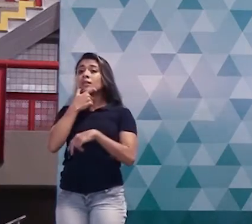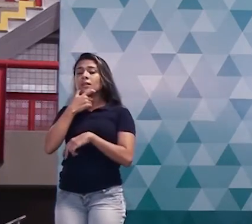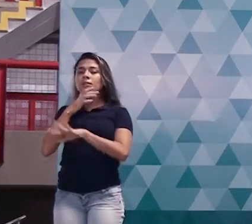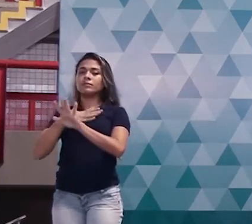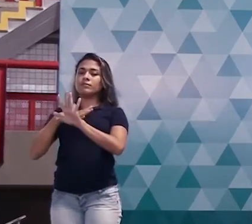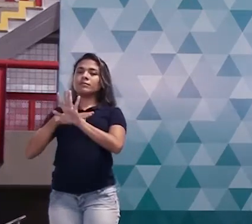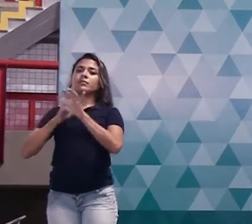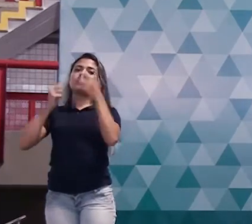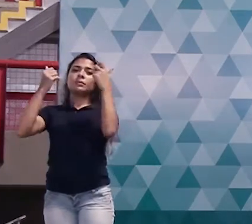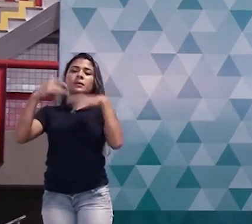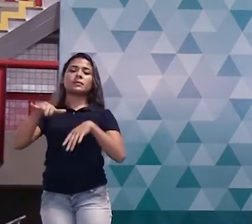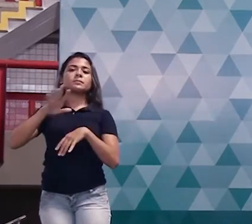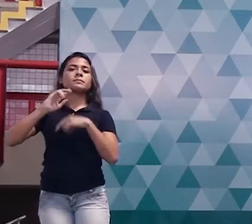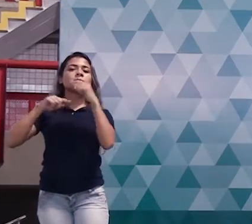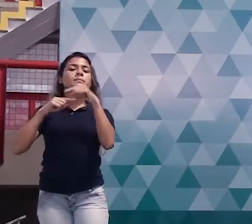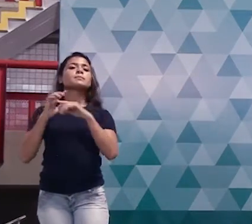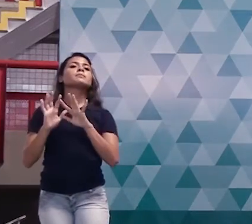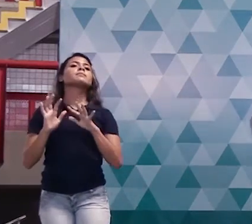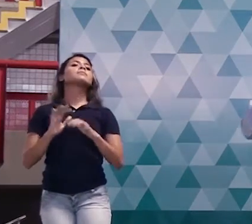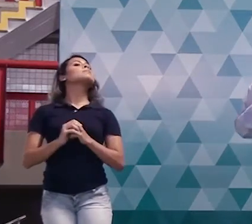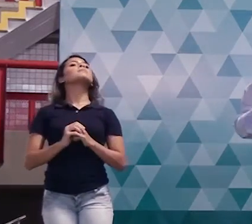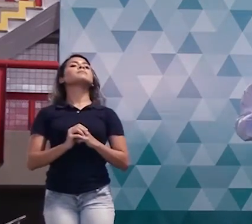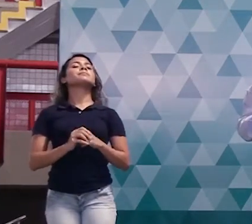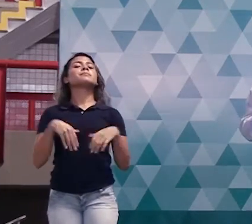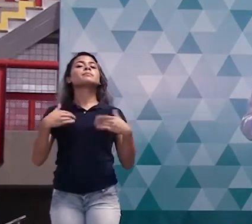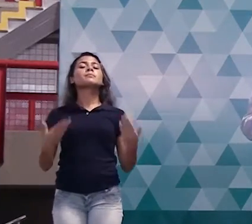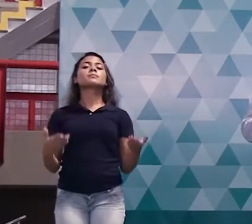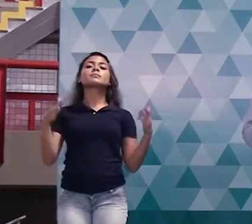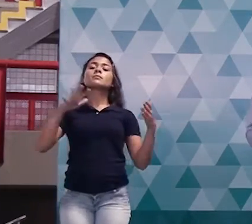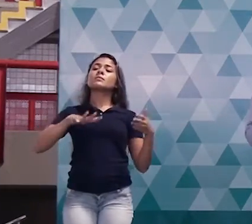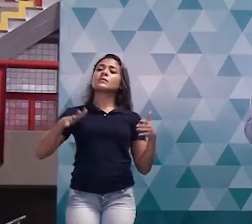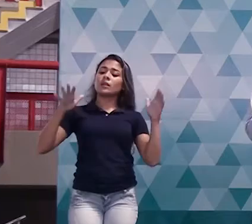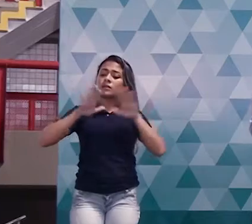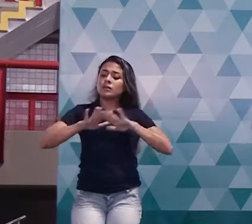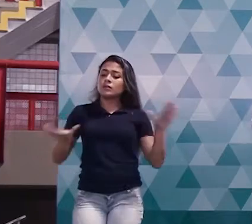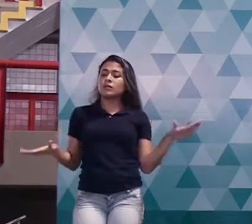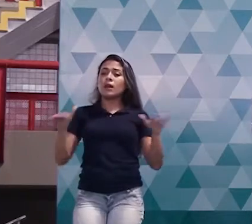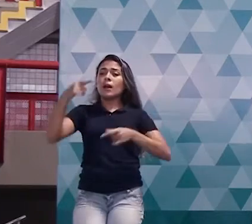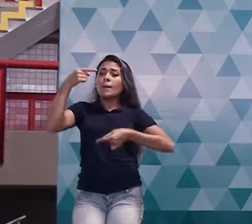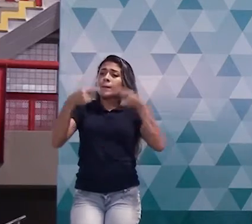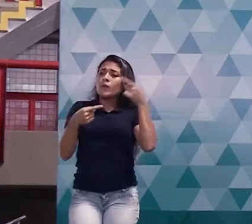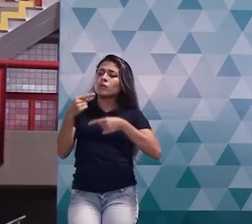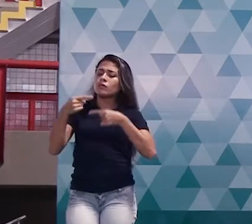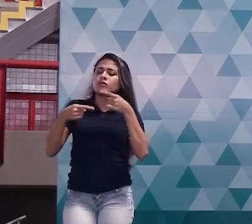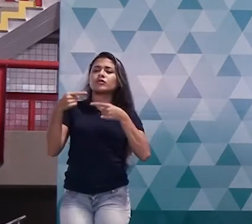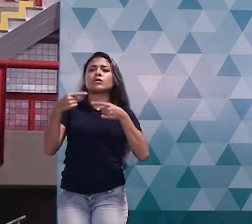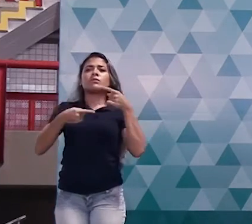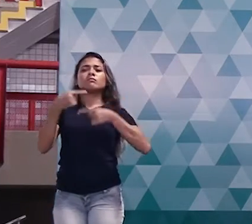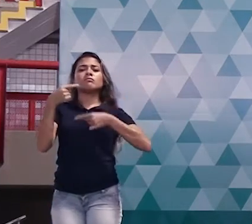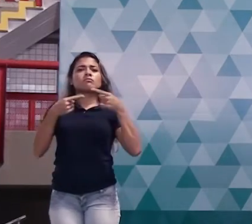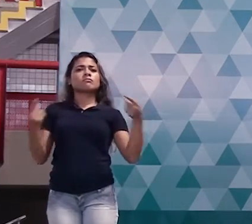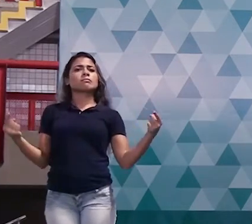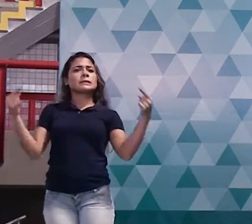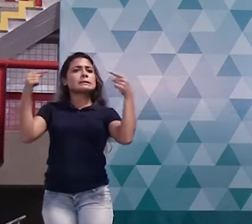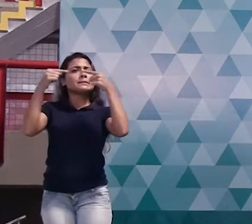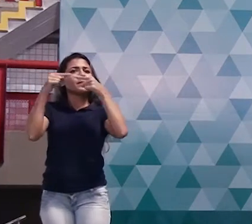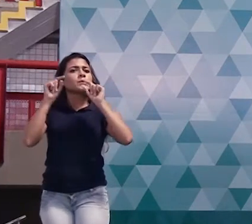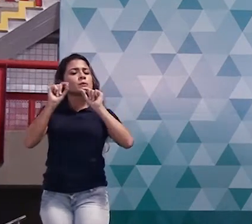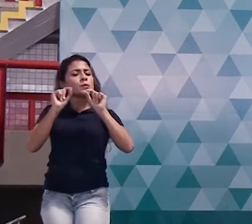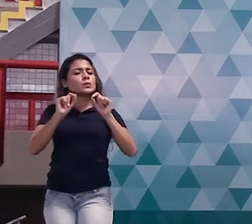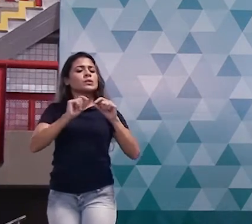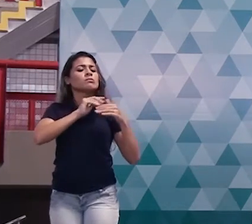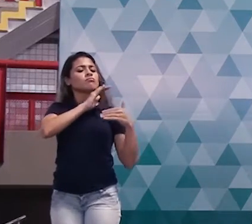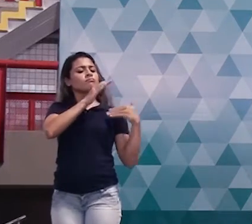já. Então, o nosso cenário político, ele foi marcado por uma série